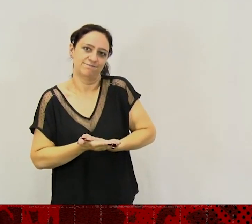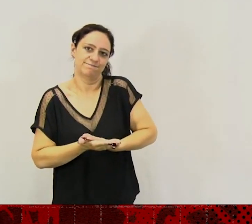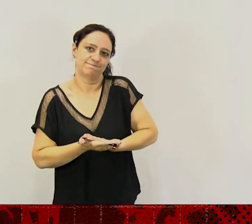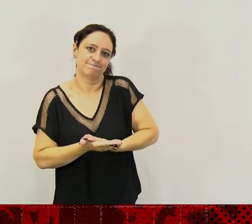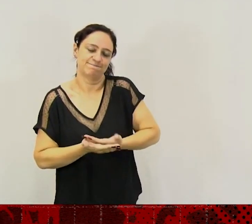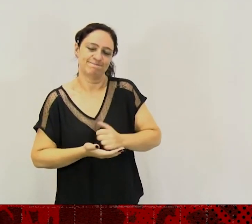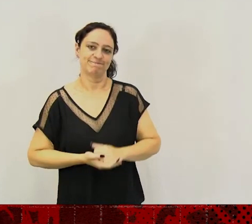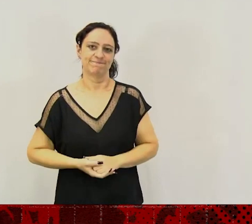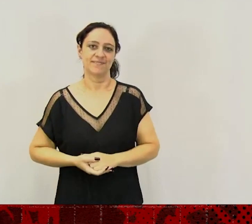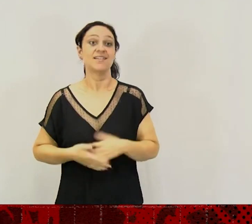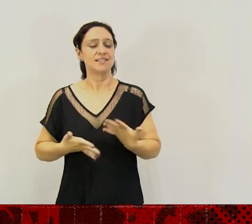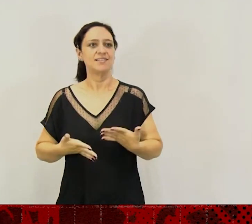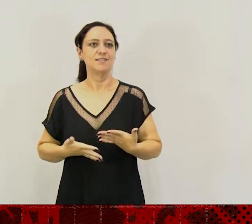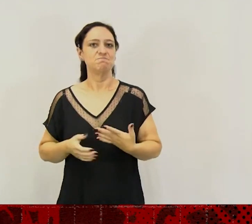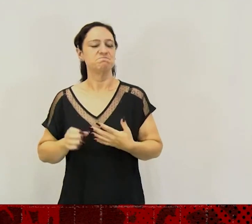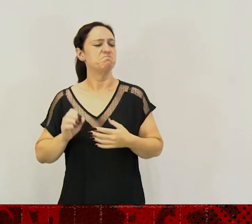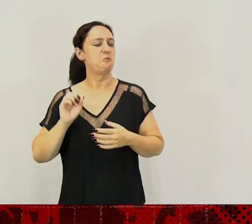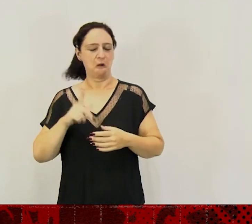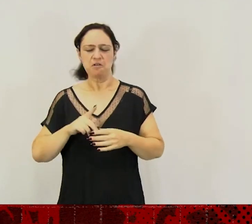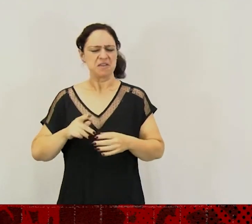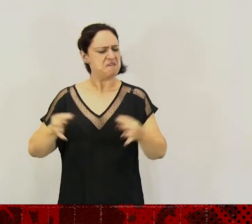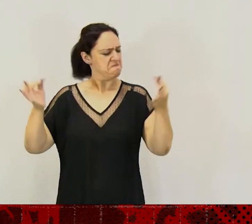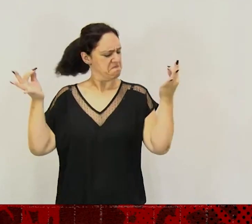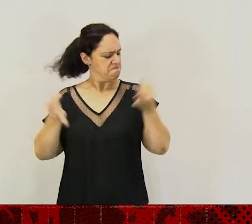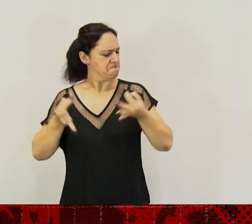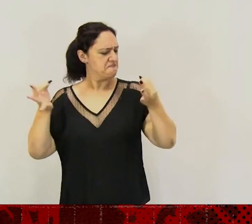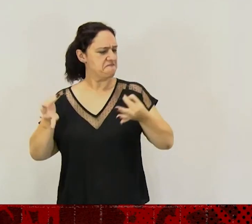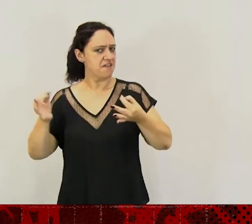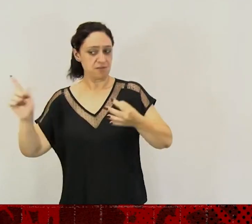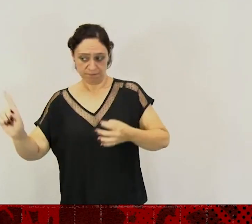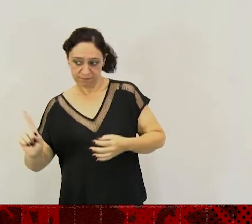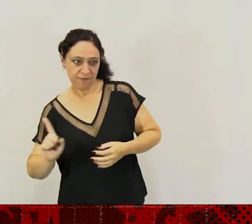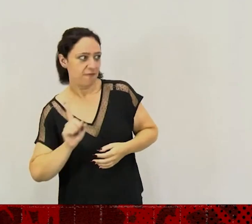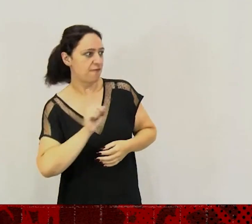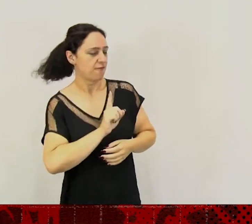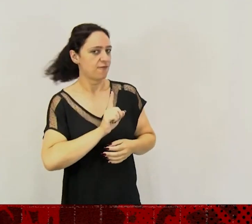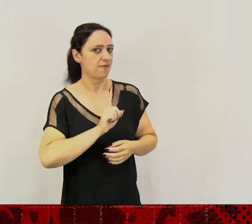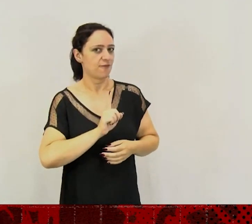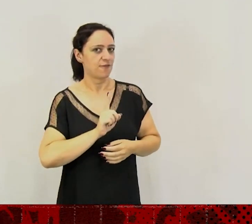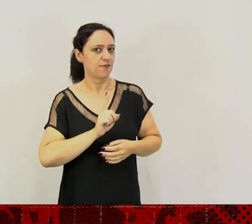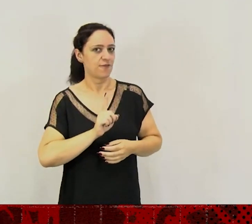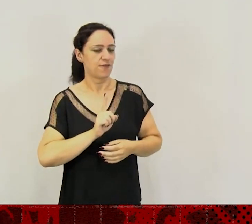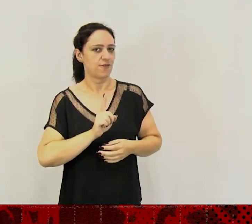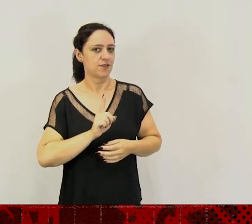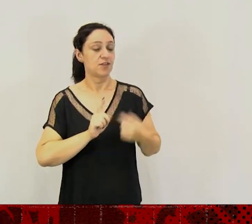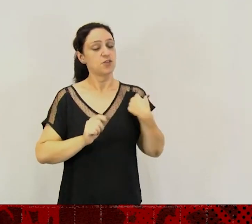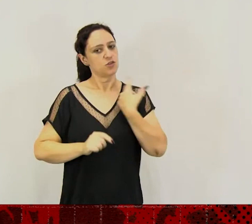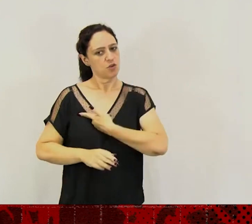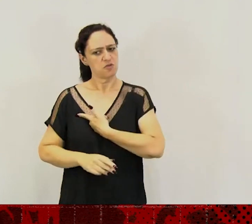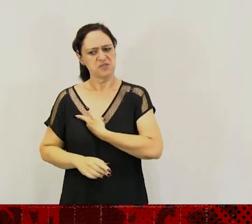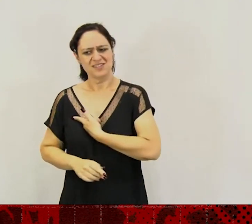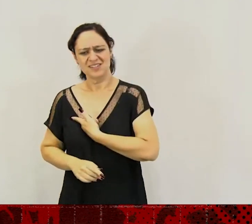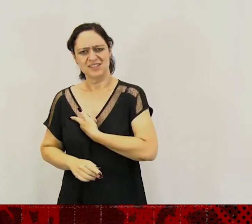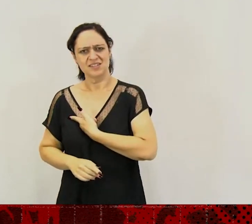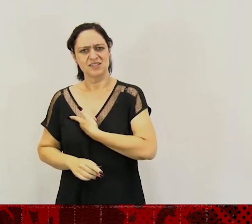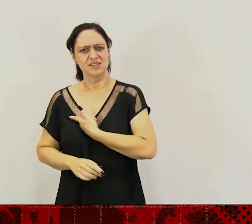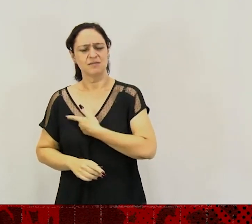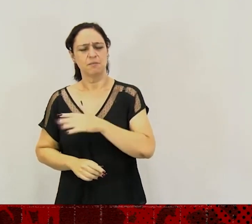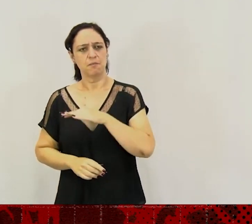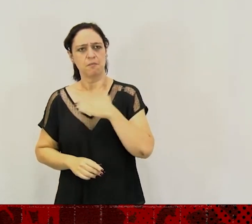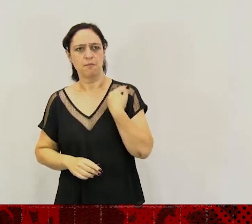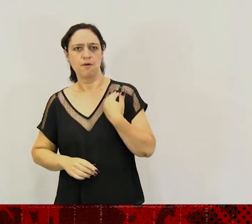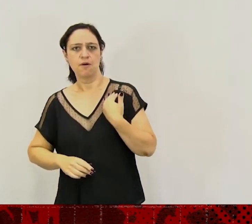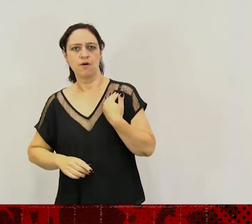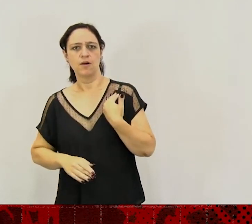Você veio, ótimo, perfeito. E ele continua: estando nós, pela graça